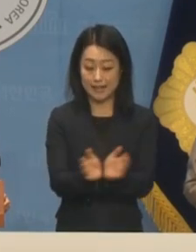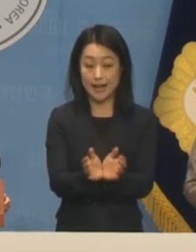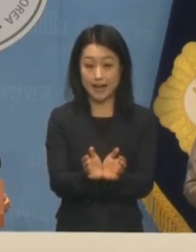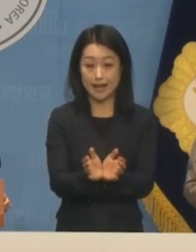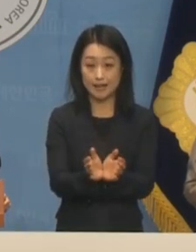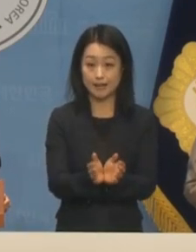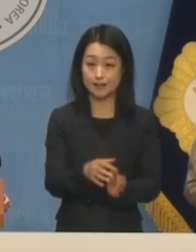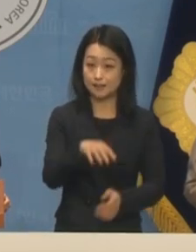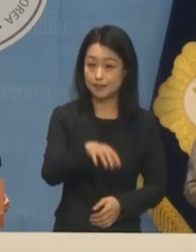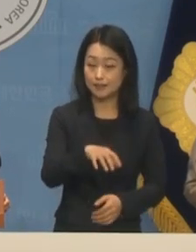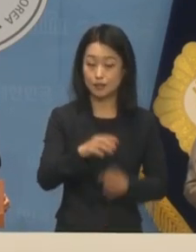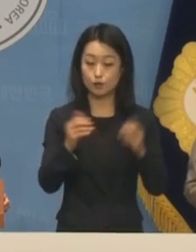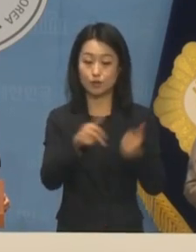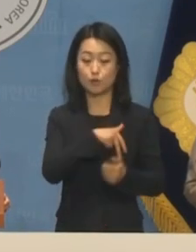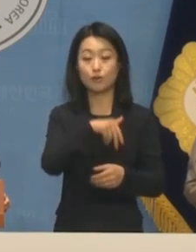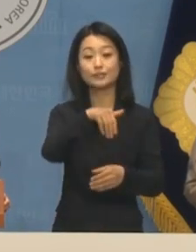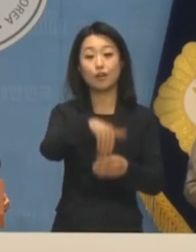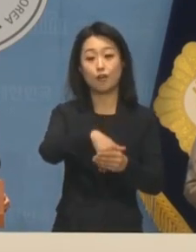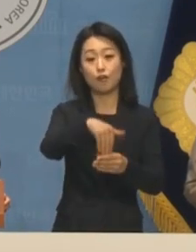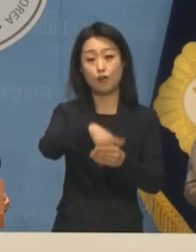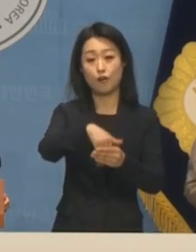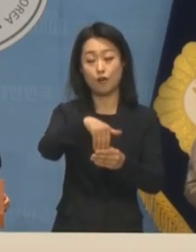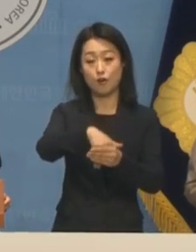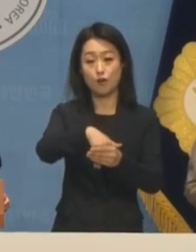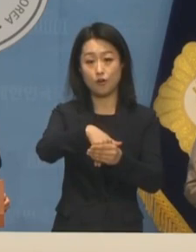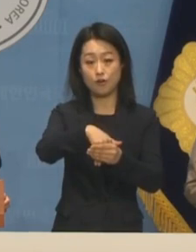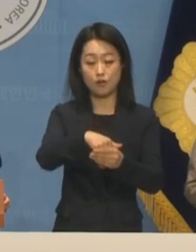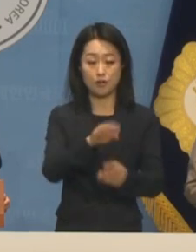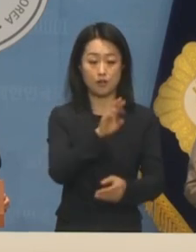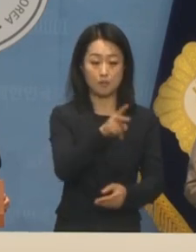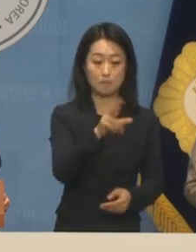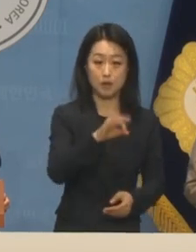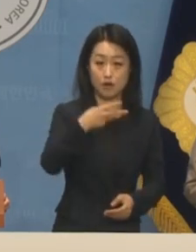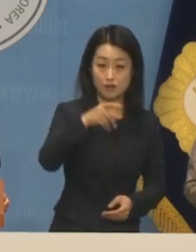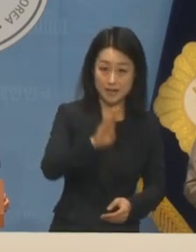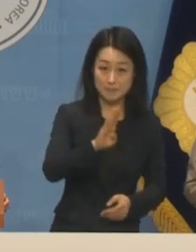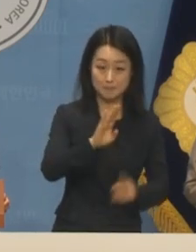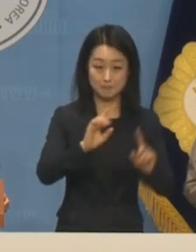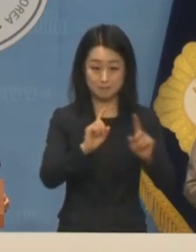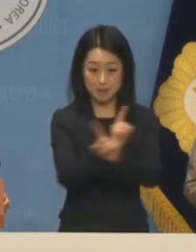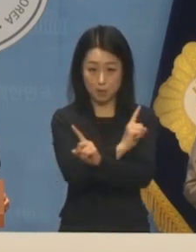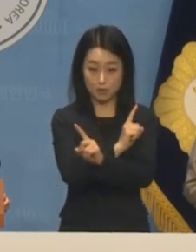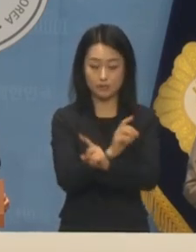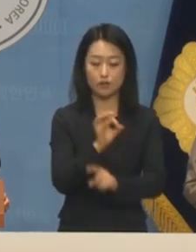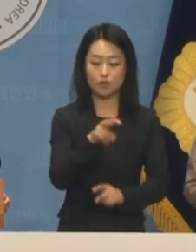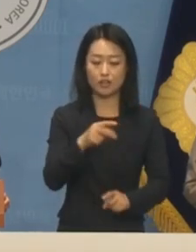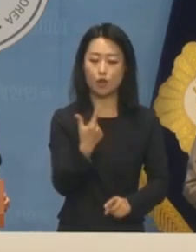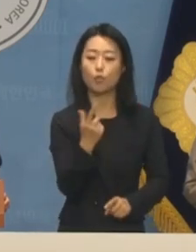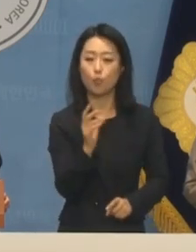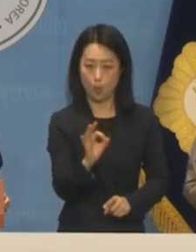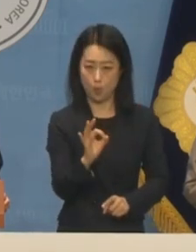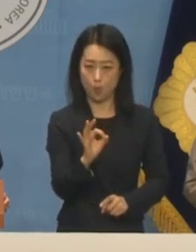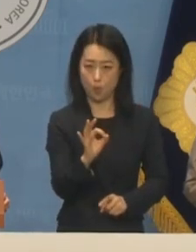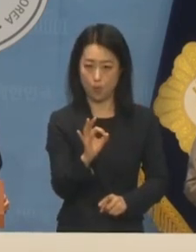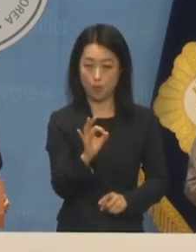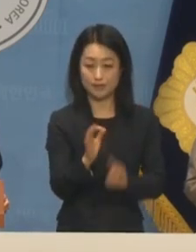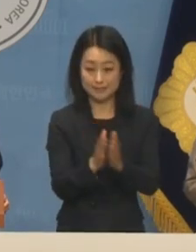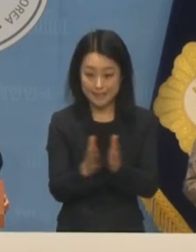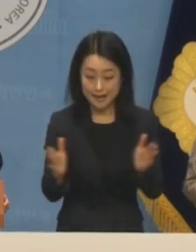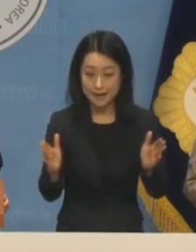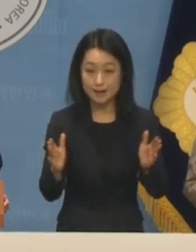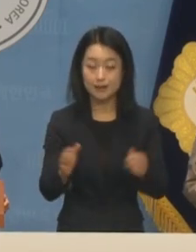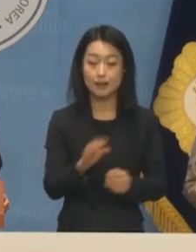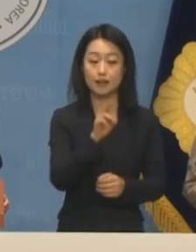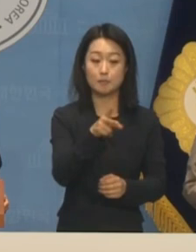위성정당은 우리나라 국회의원 선거가 병립형에서 연동형으로 바뀌면서 생긴 현상입니다.